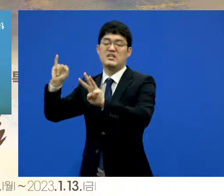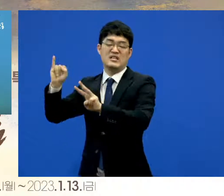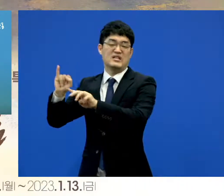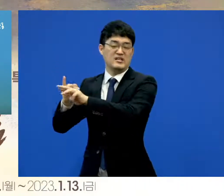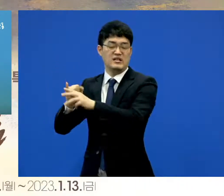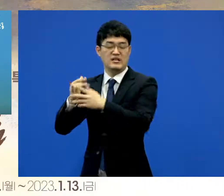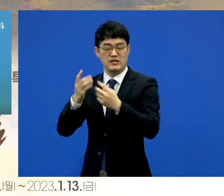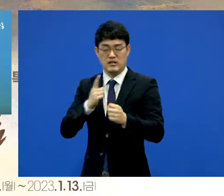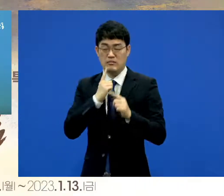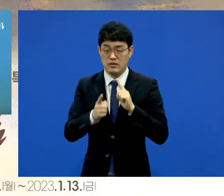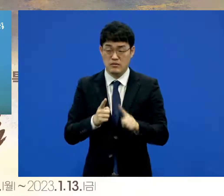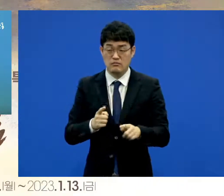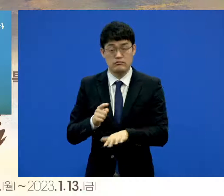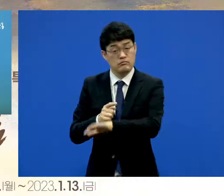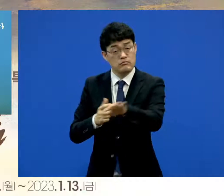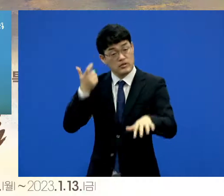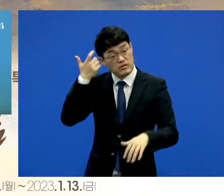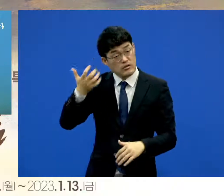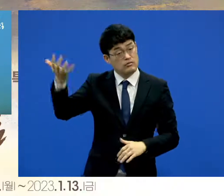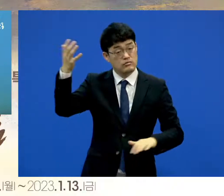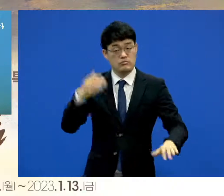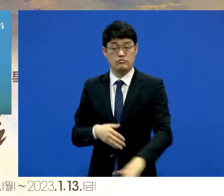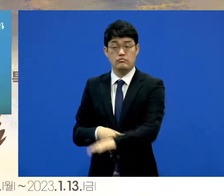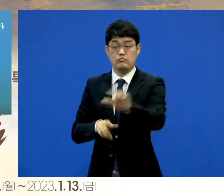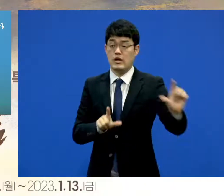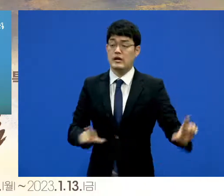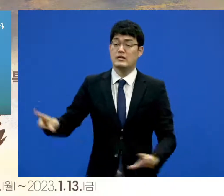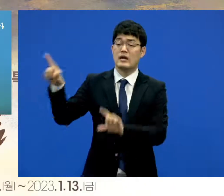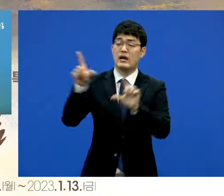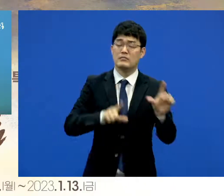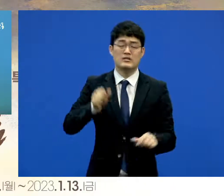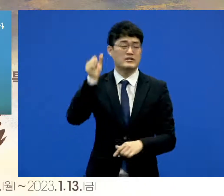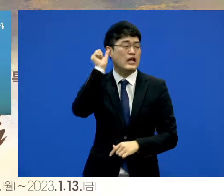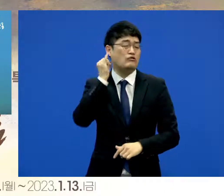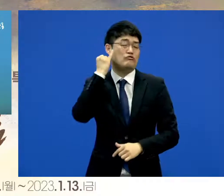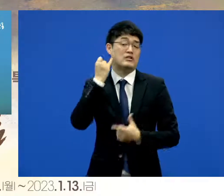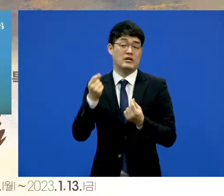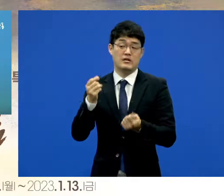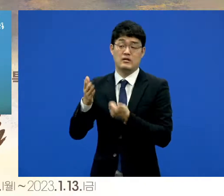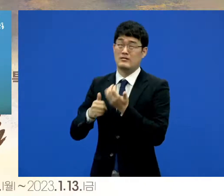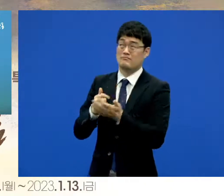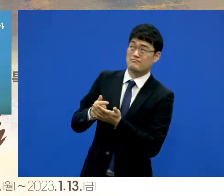영적으로 우리의 인생을 보면 사춘기가 길어요. 하나님에게 반응하는,